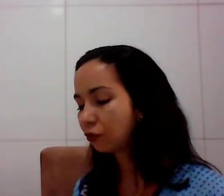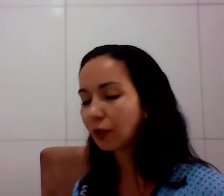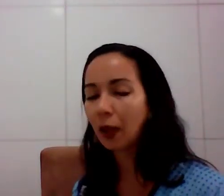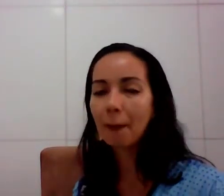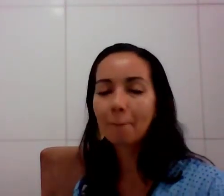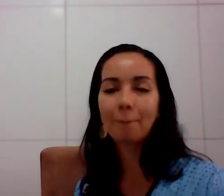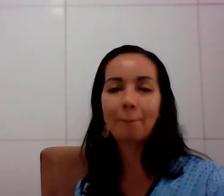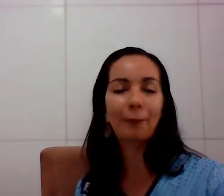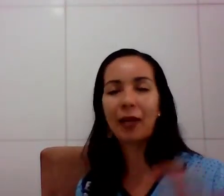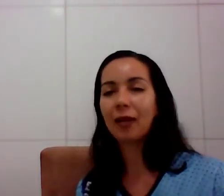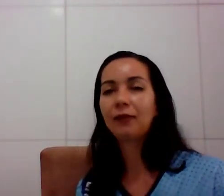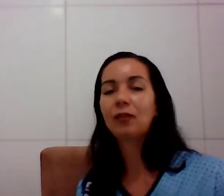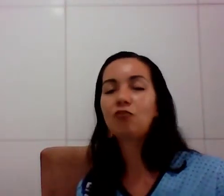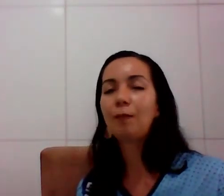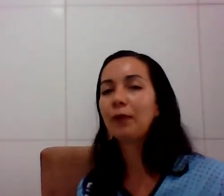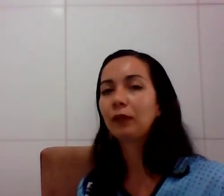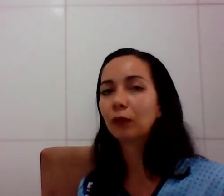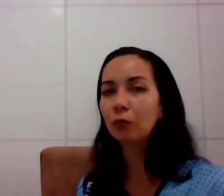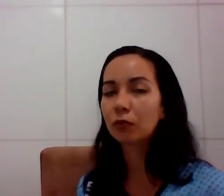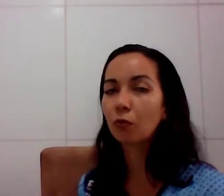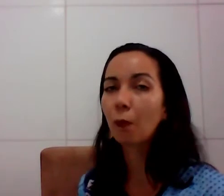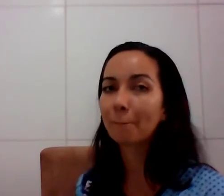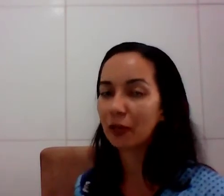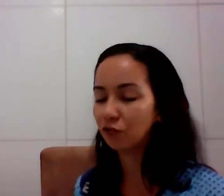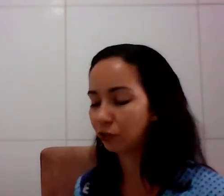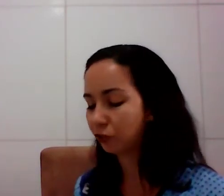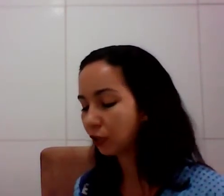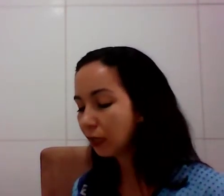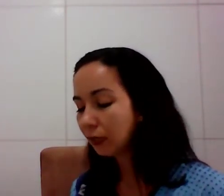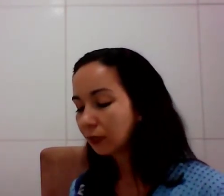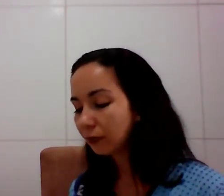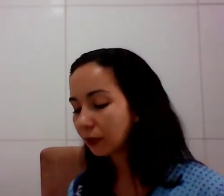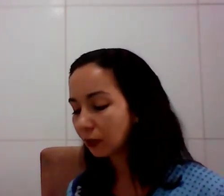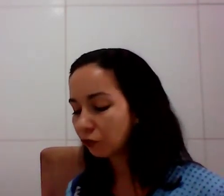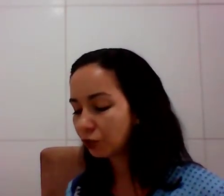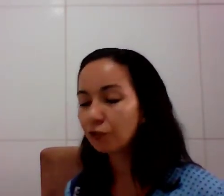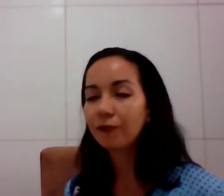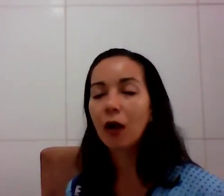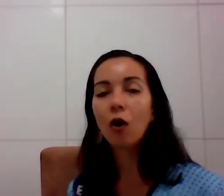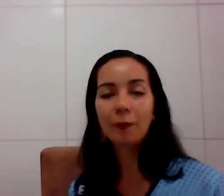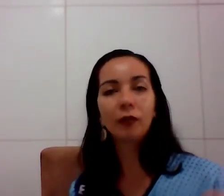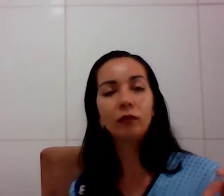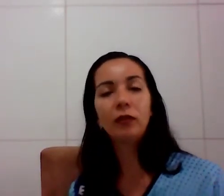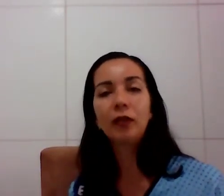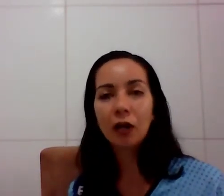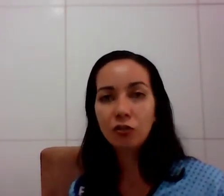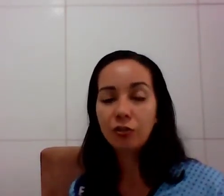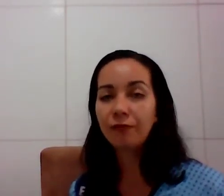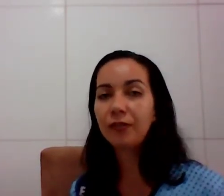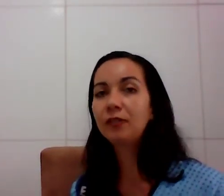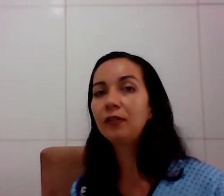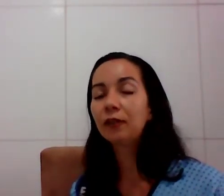paredes repletas de pinturas rupestres. Se você um dia tiver a oportunidade de